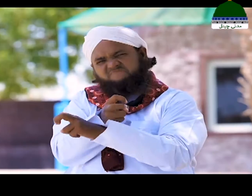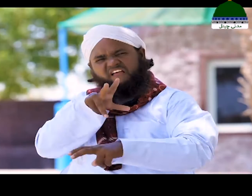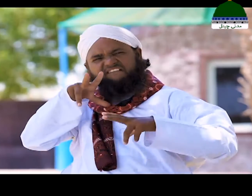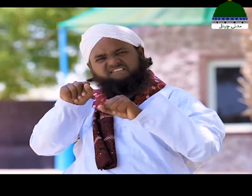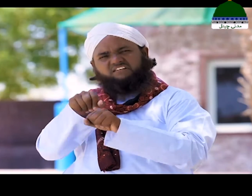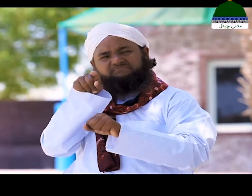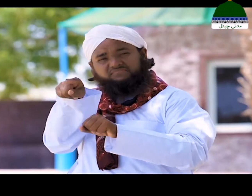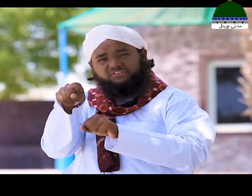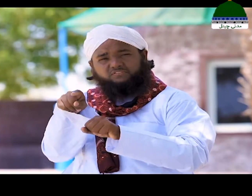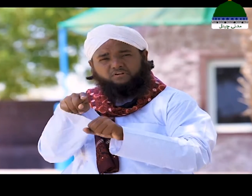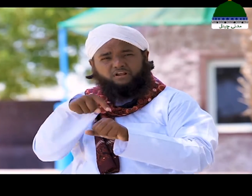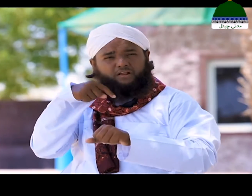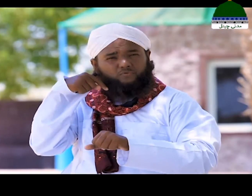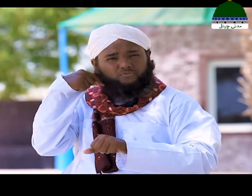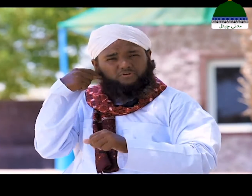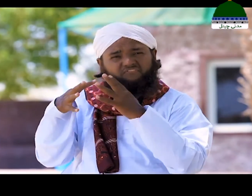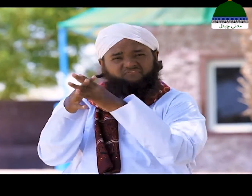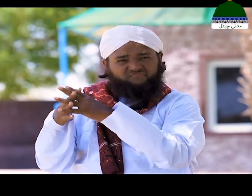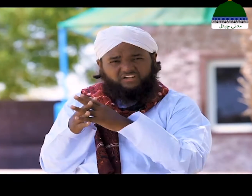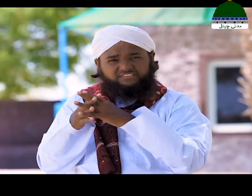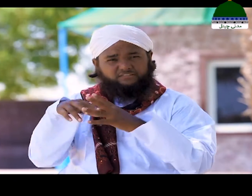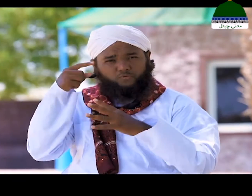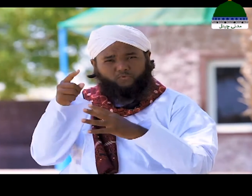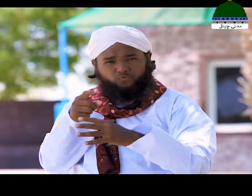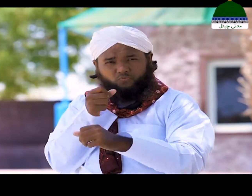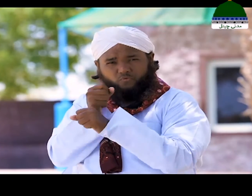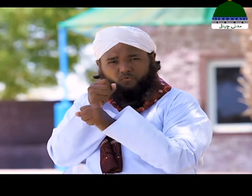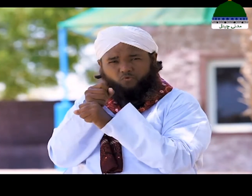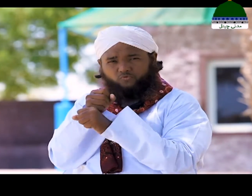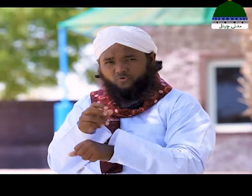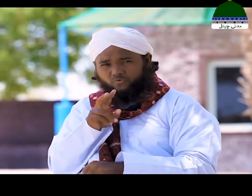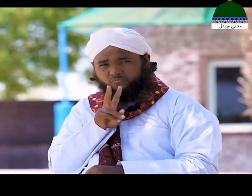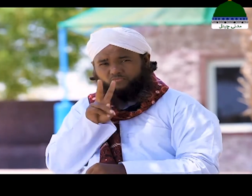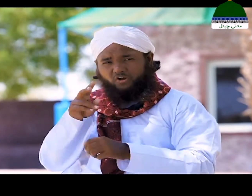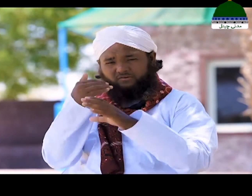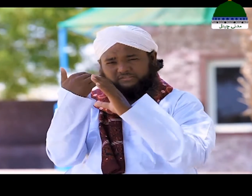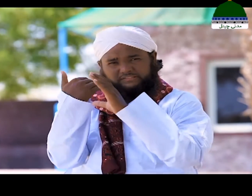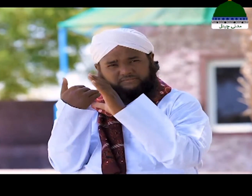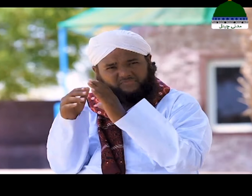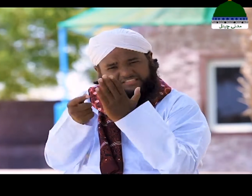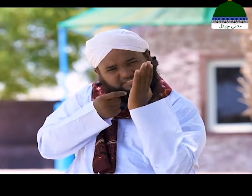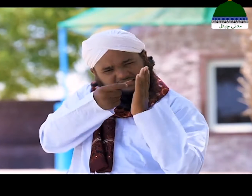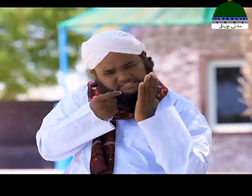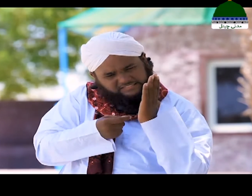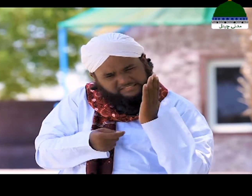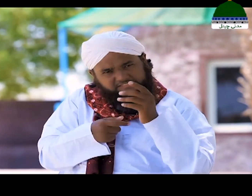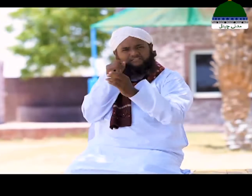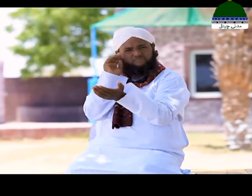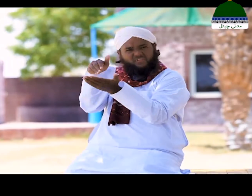نے اپنے گورنر کے نام اس طرح خط لکھا، اے گورنر، جیسے ہی یہ شخص تمہارے پاس پہنچے اسے ذبح کر دینا اور اس